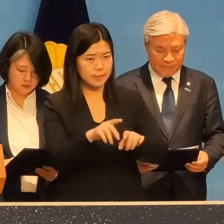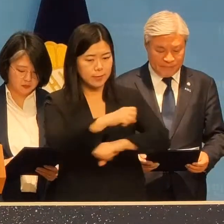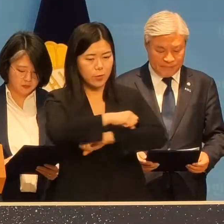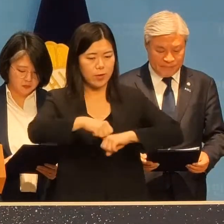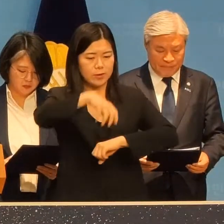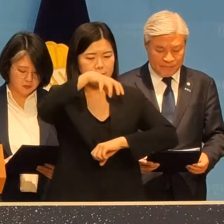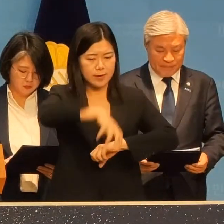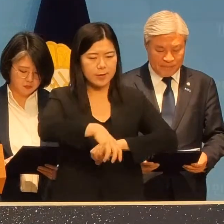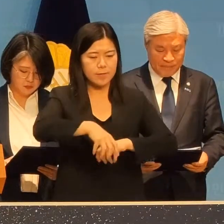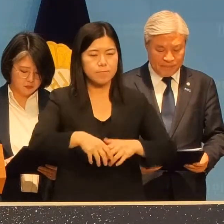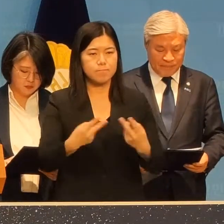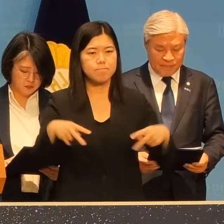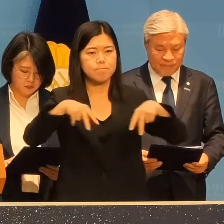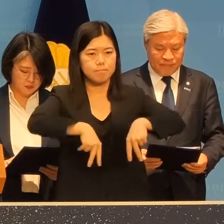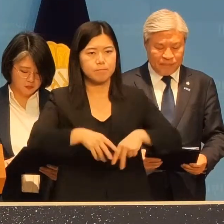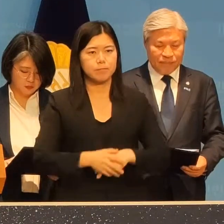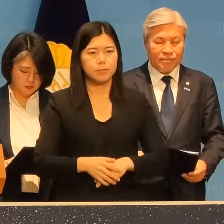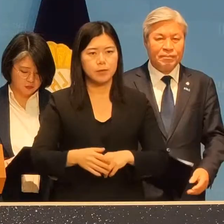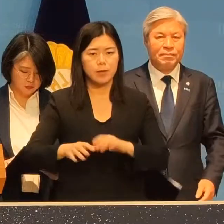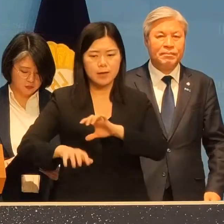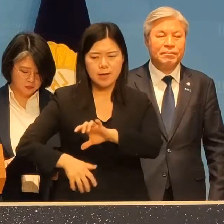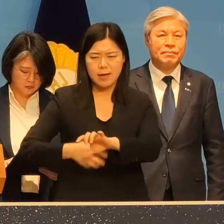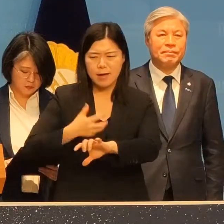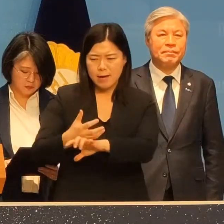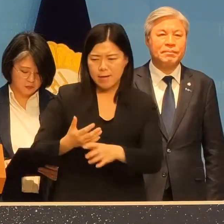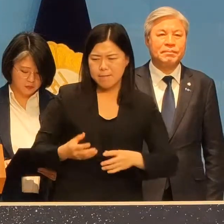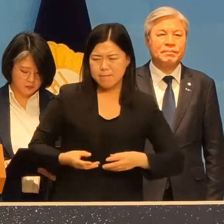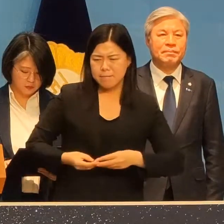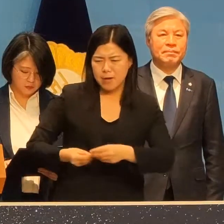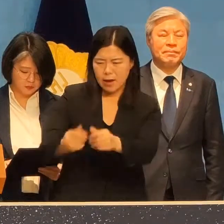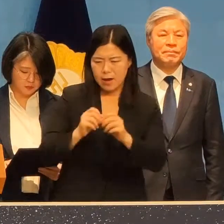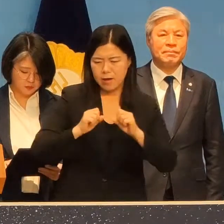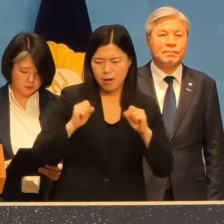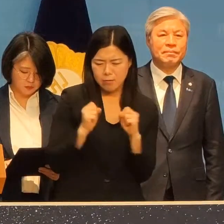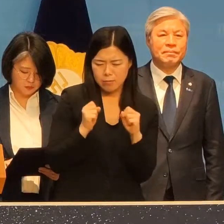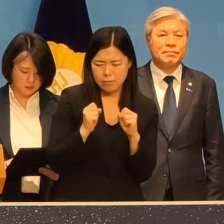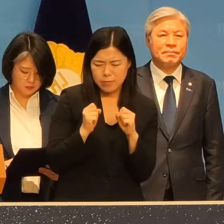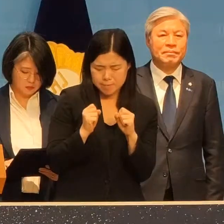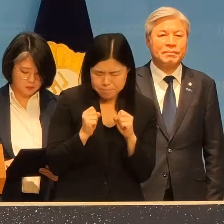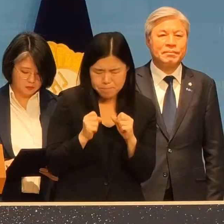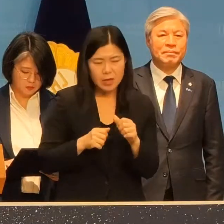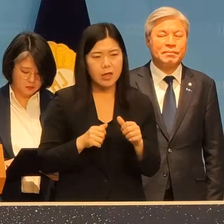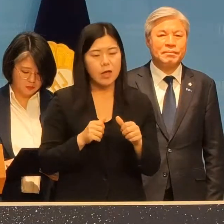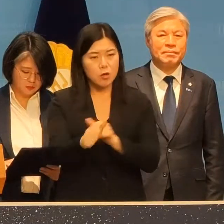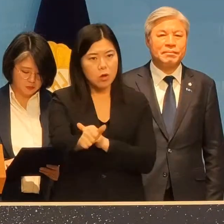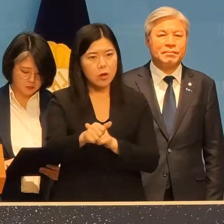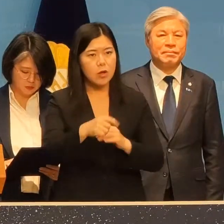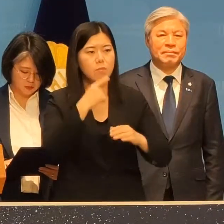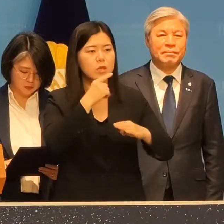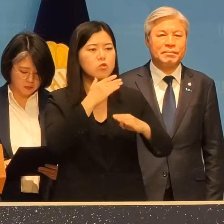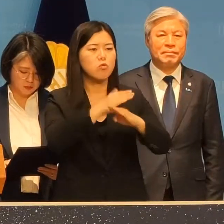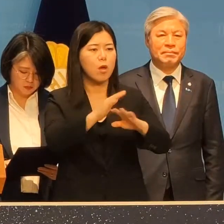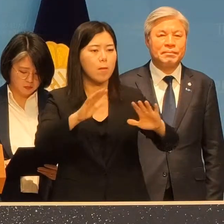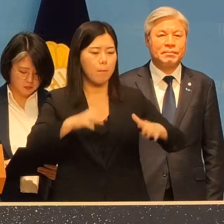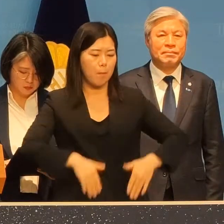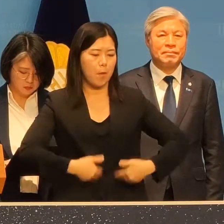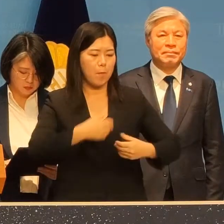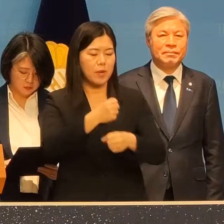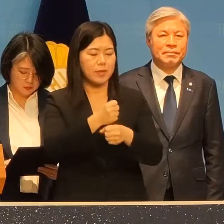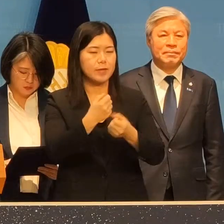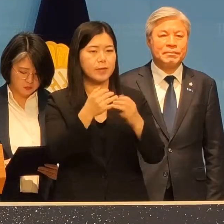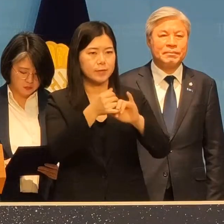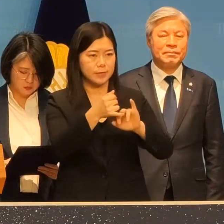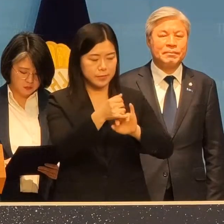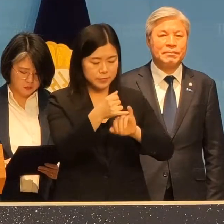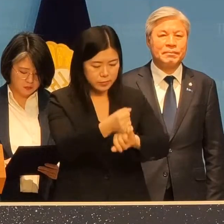섰습니다. 내란의 겨울을 이겨내고 민주의 봄을 만들겠다고 약속했습니다. 다시는